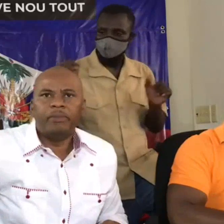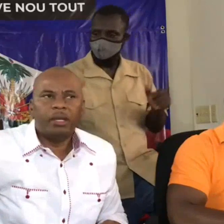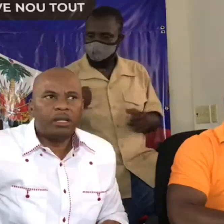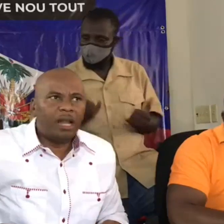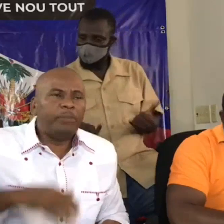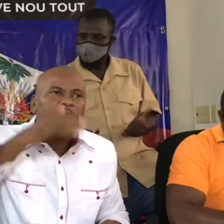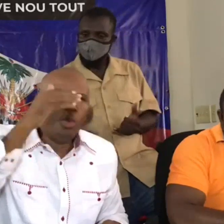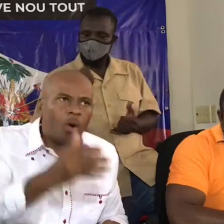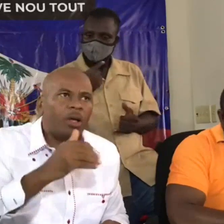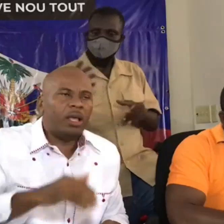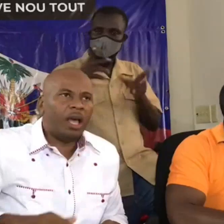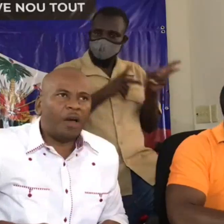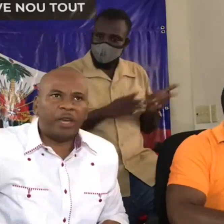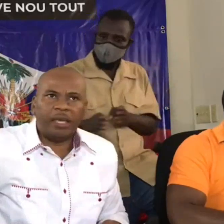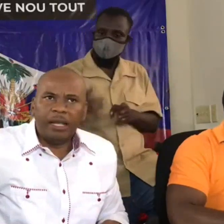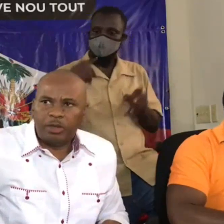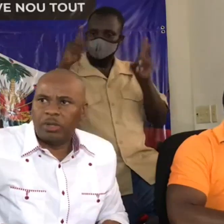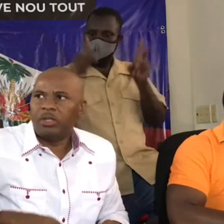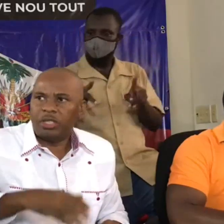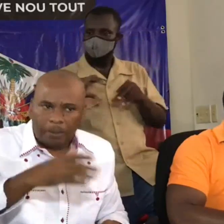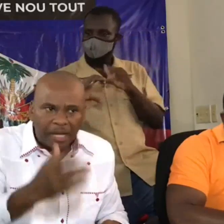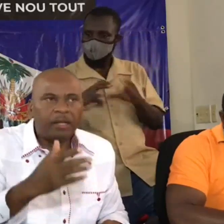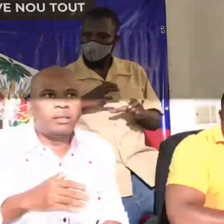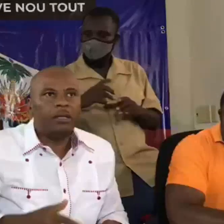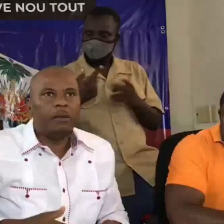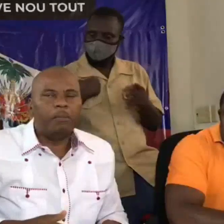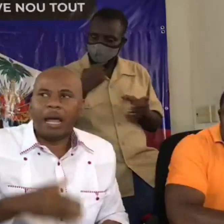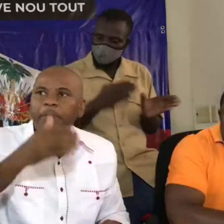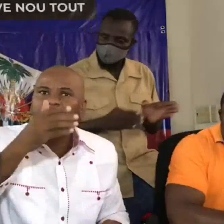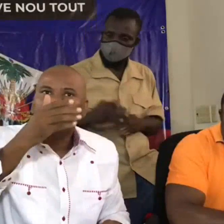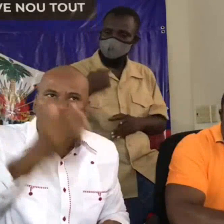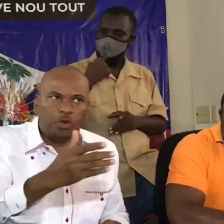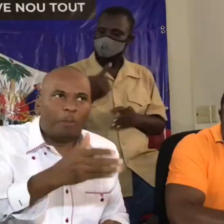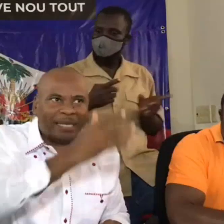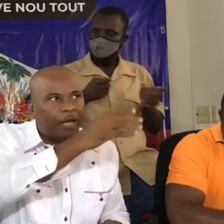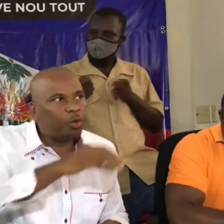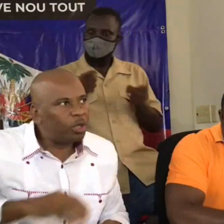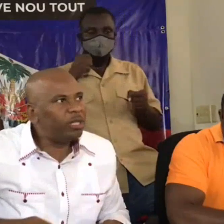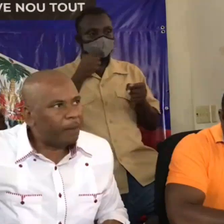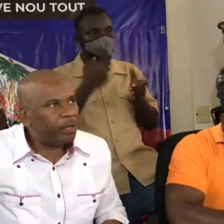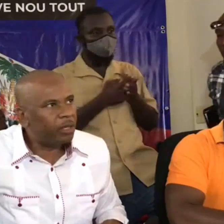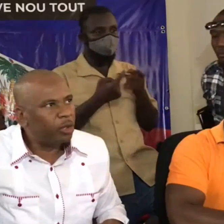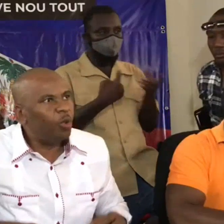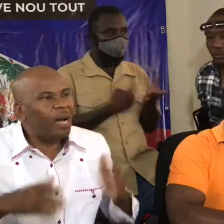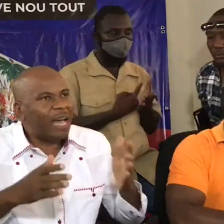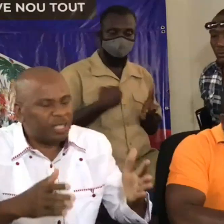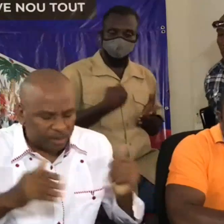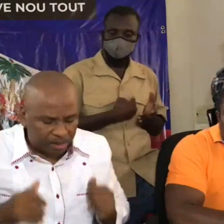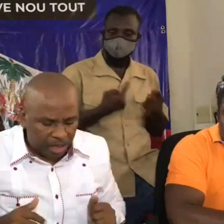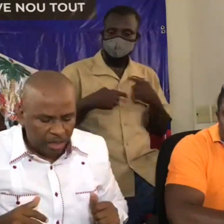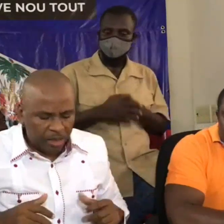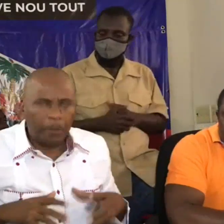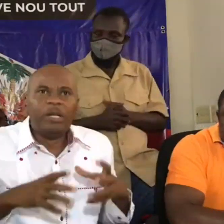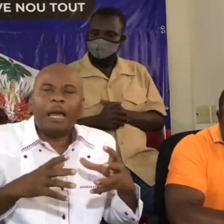référendum. Nous avons dit non avec l'élection Champrel. Mais nous avons dit qu'il faut que nous bataillons tout contre kidnapping. Nous nous engager